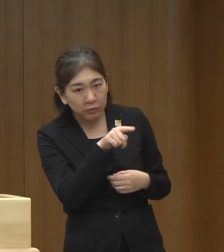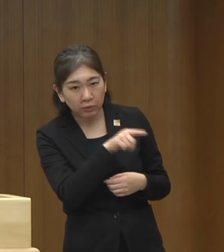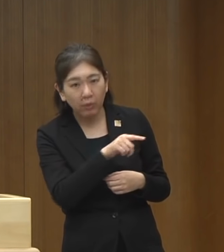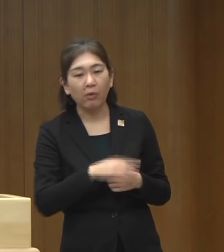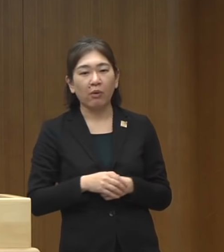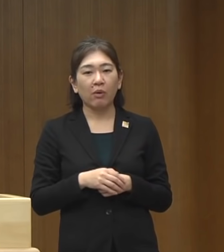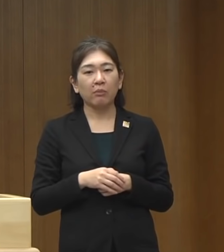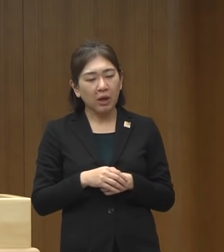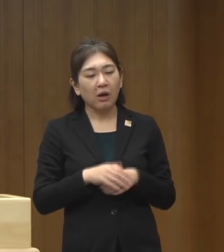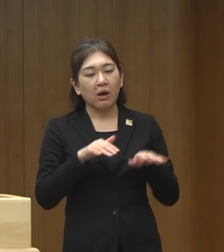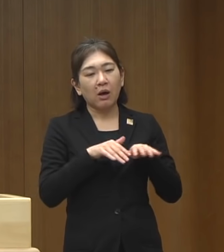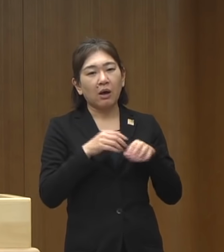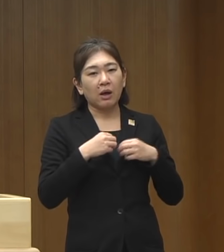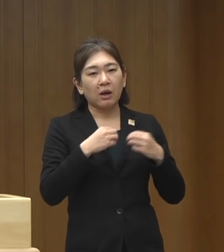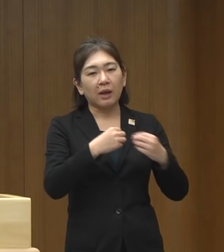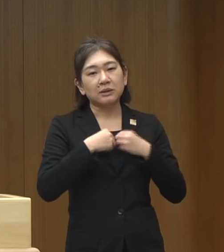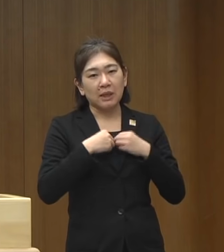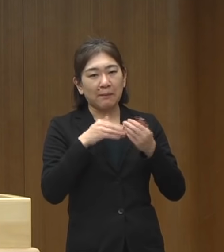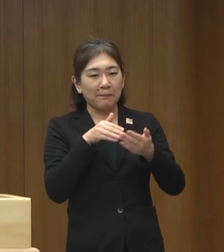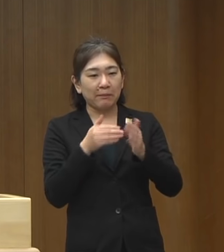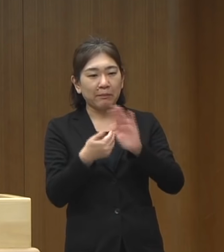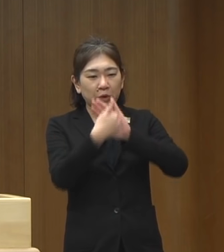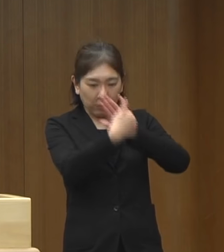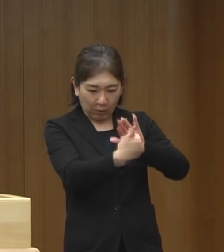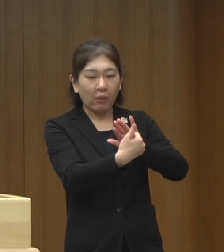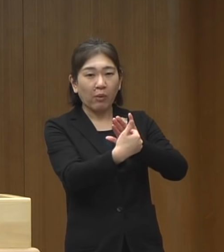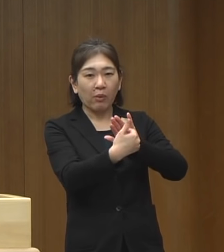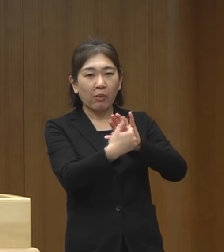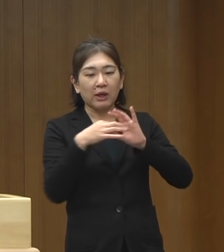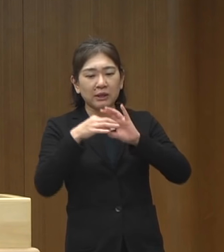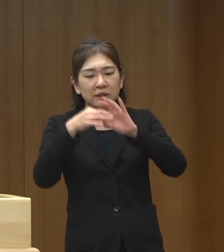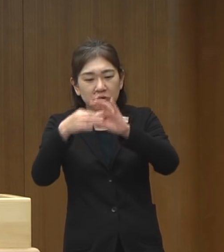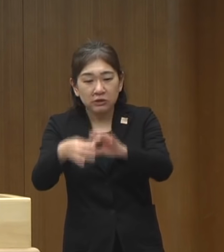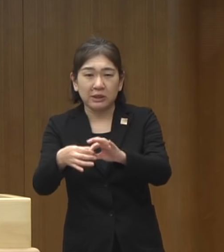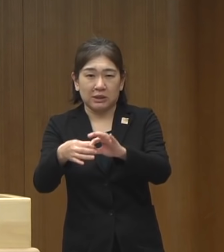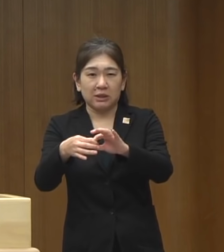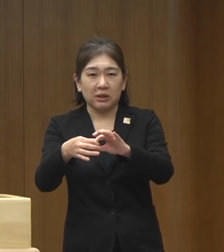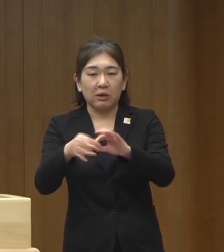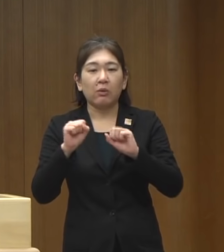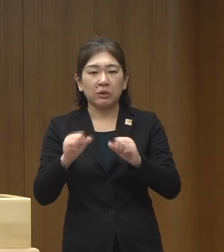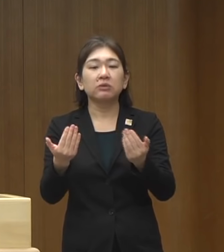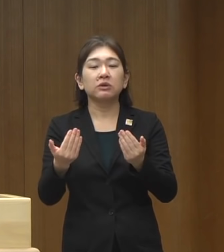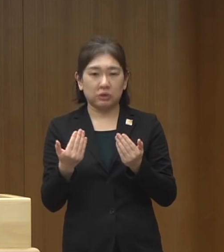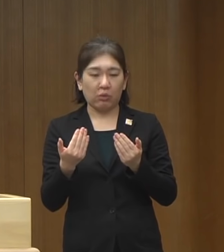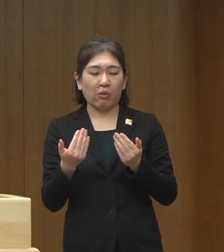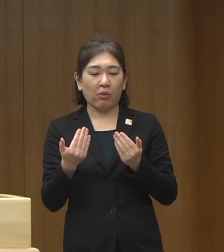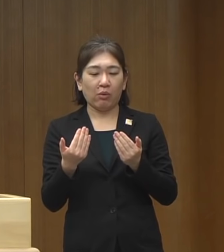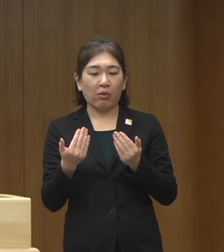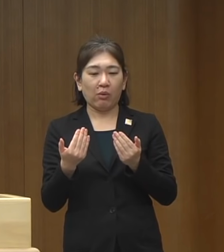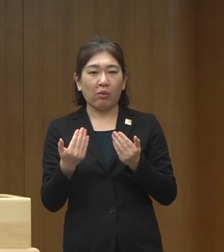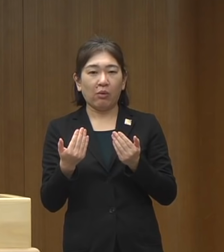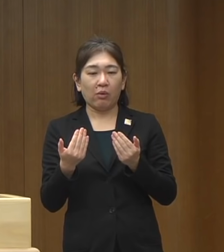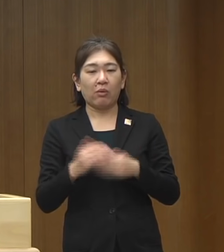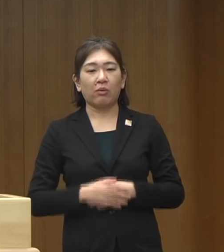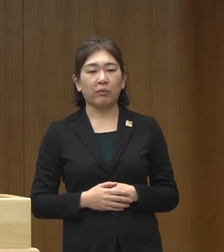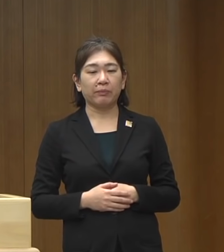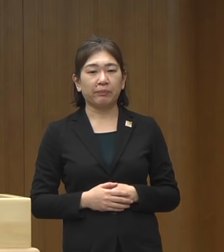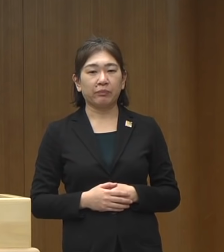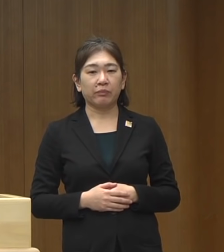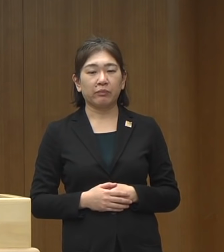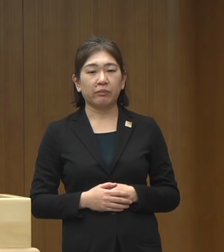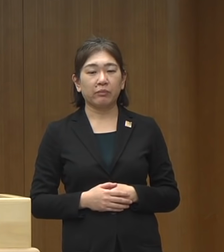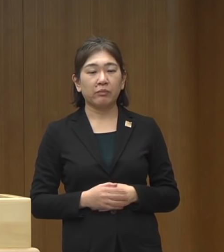引き続き必要でありまして、これまでの取り組みを継続していく必要がございます。一